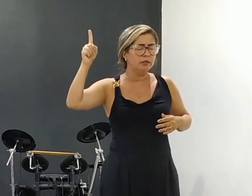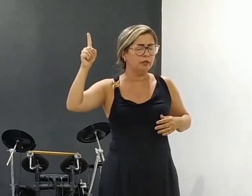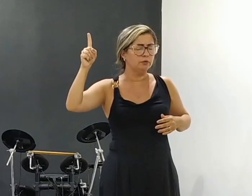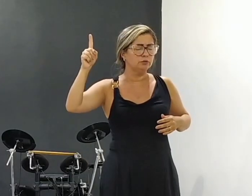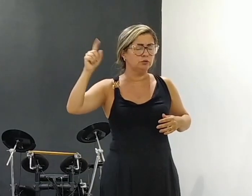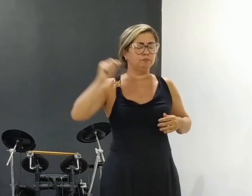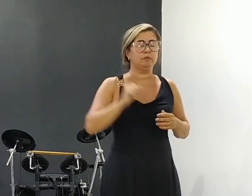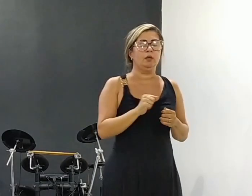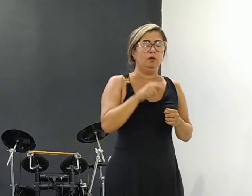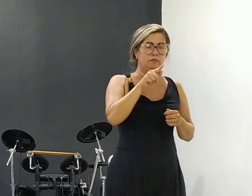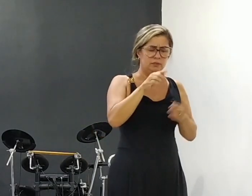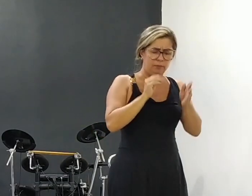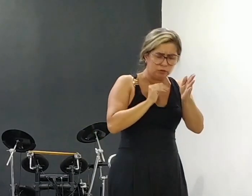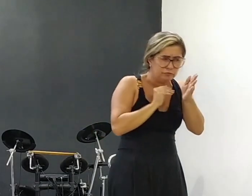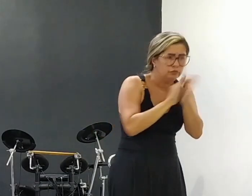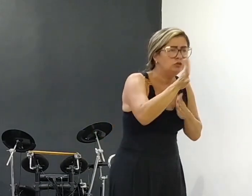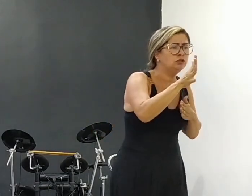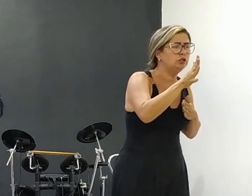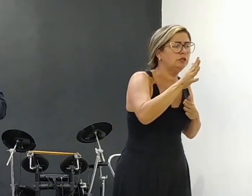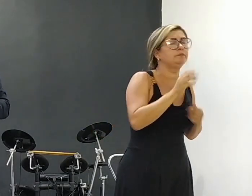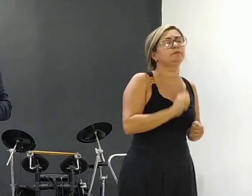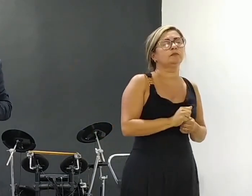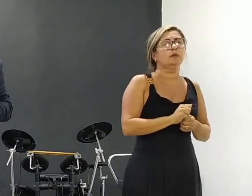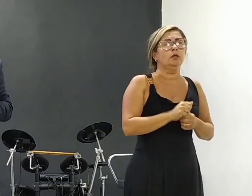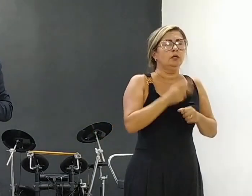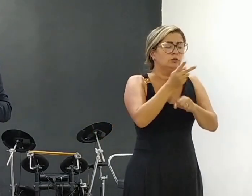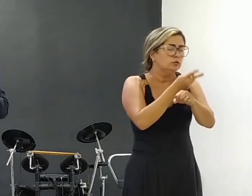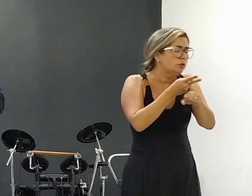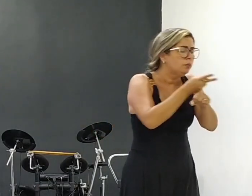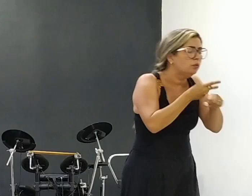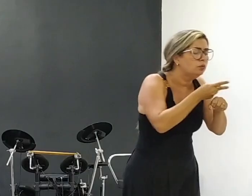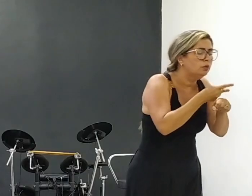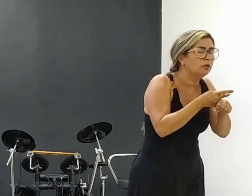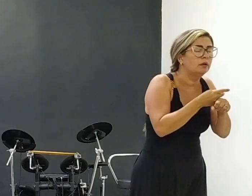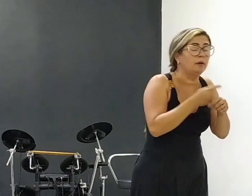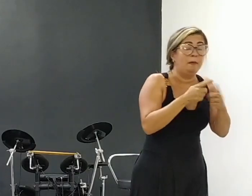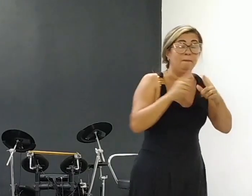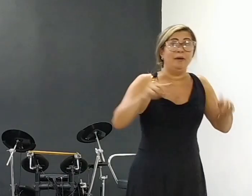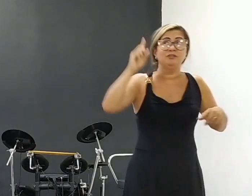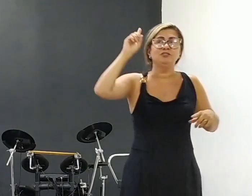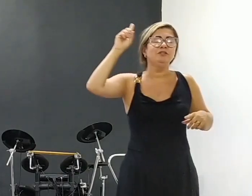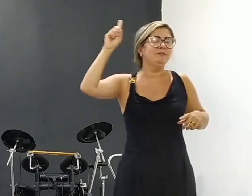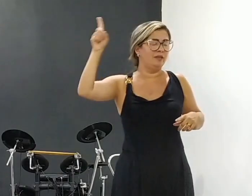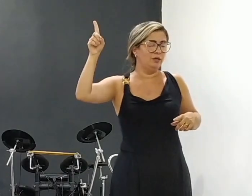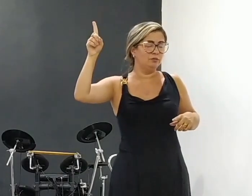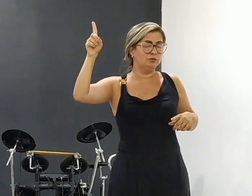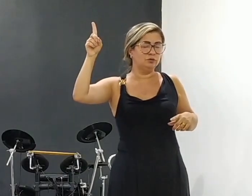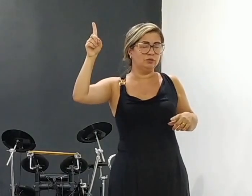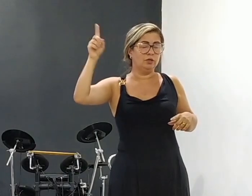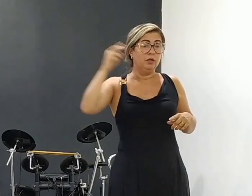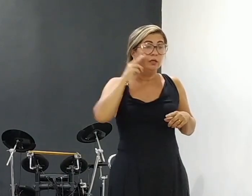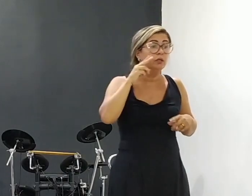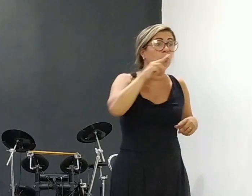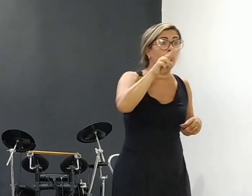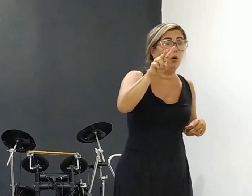pode fugir de todo mundo que procura você, mas de Deus, daquele que tem olhos como chama de